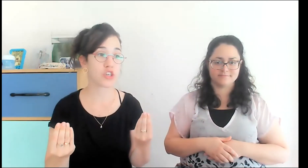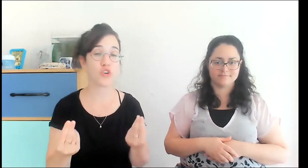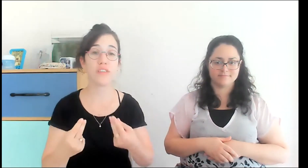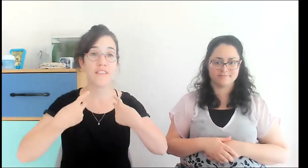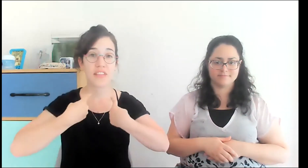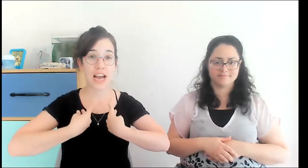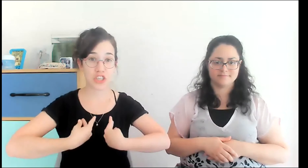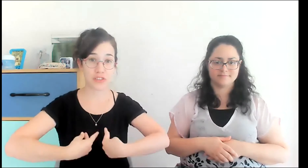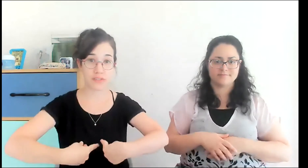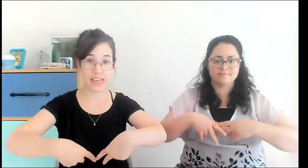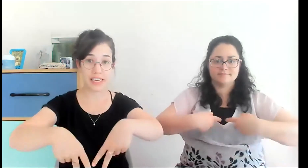שוב. השיבני